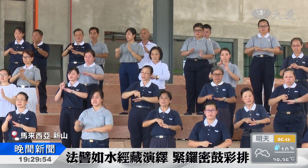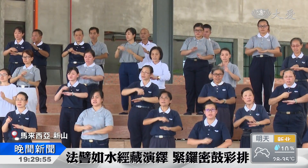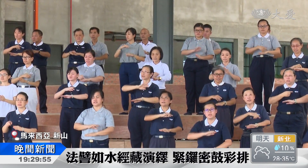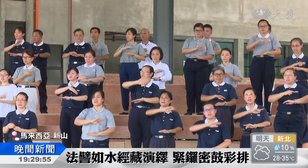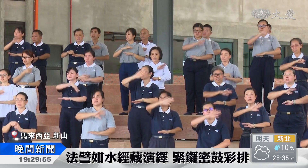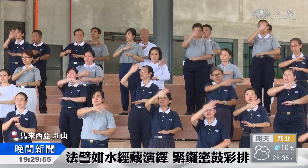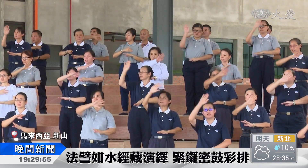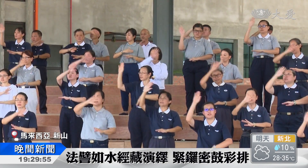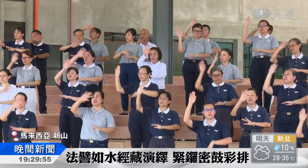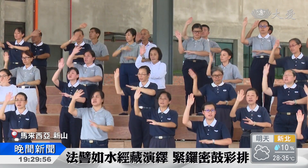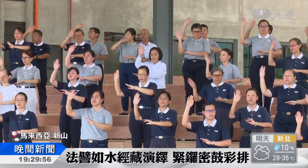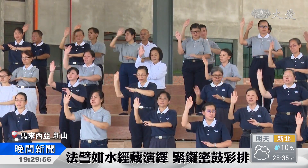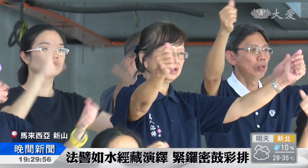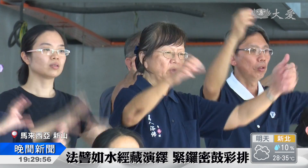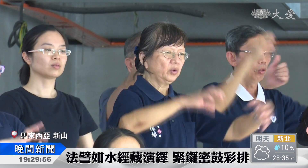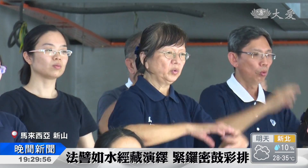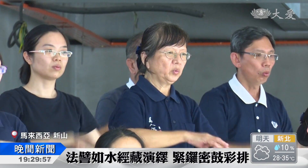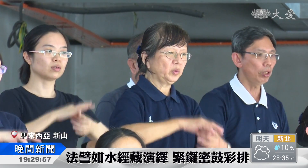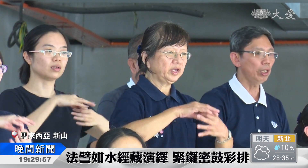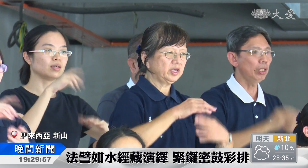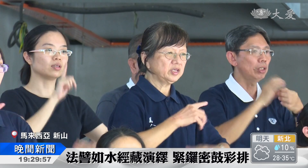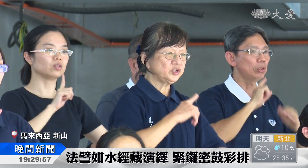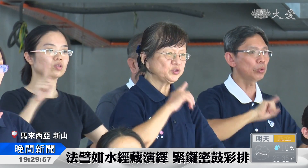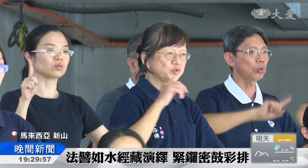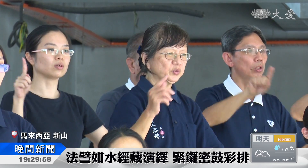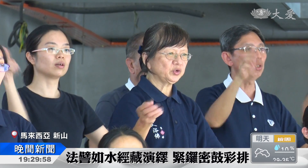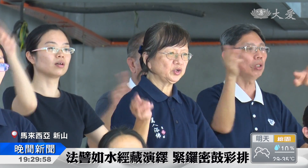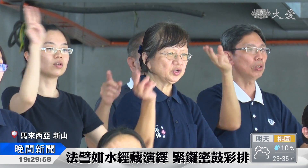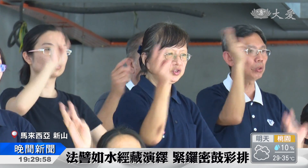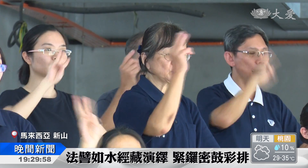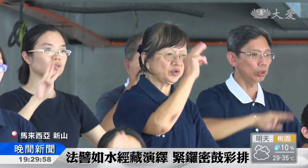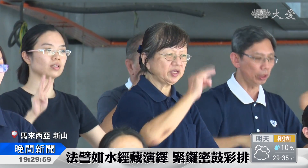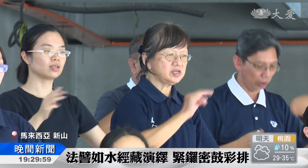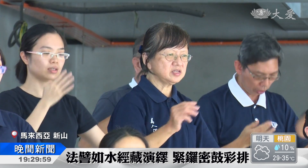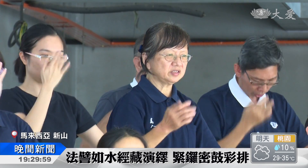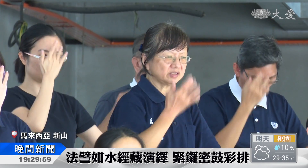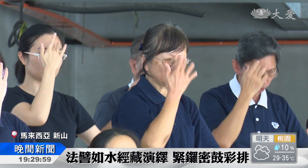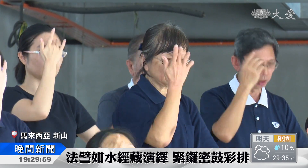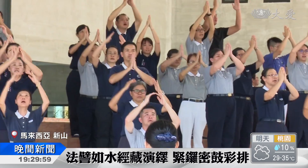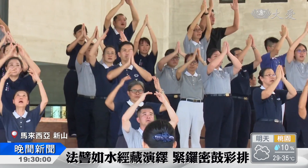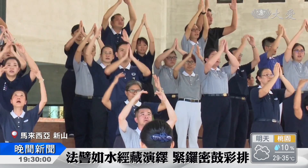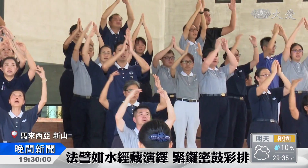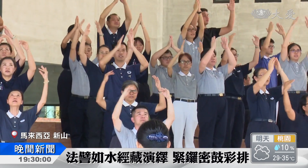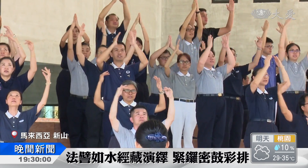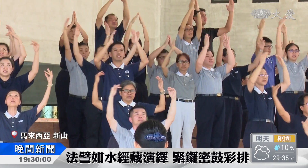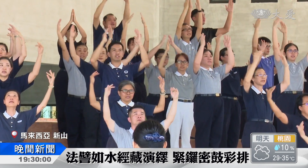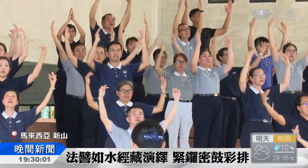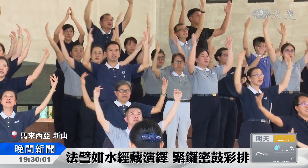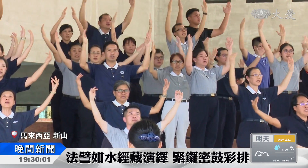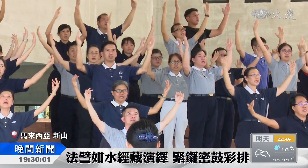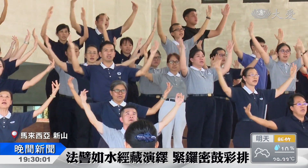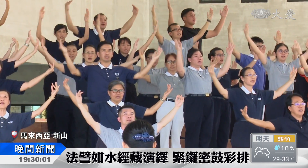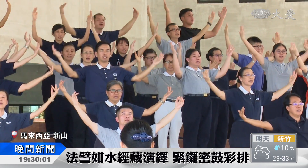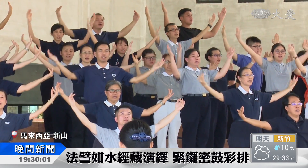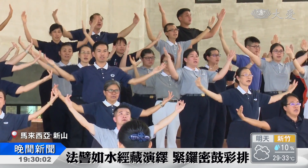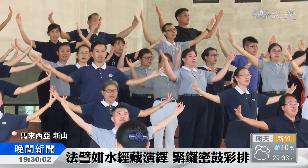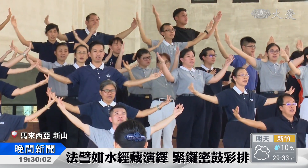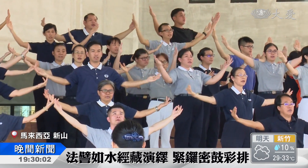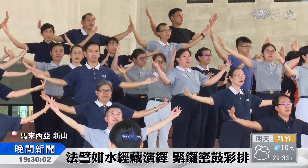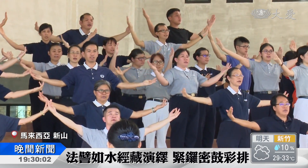來自不同社區的手語志工第一次在剛搭建好的模擬舞台上進行大型的演練雖然隊形還不是